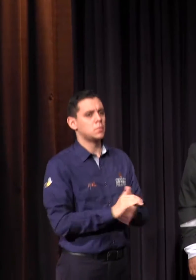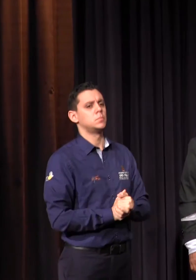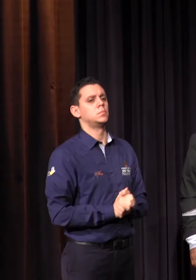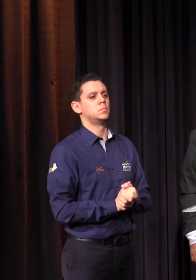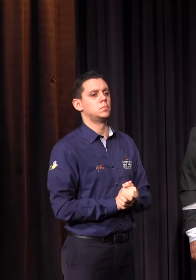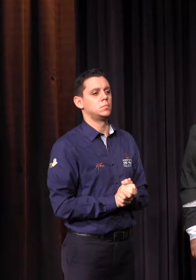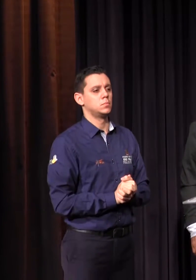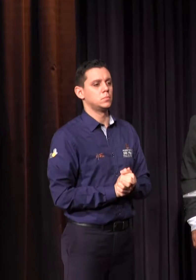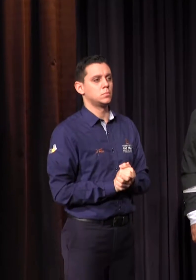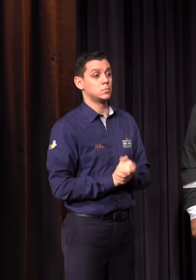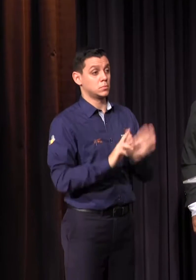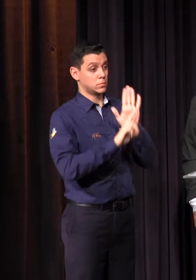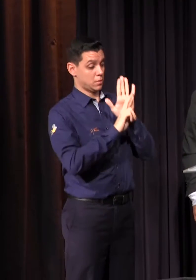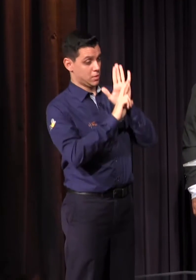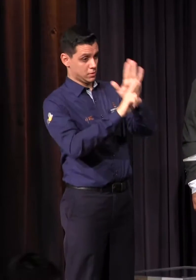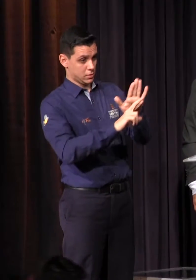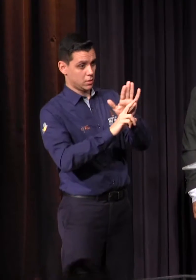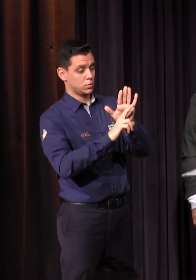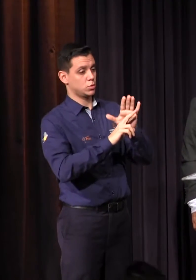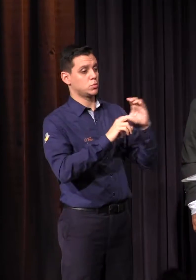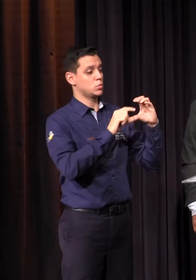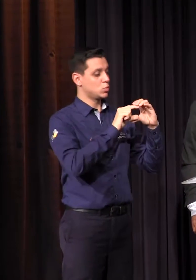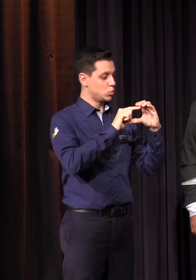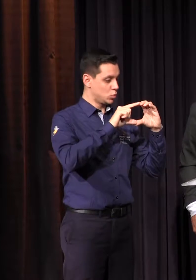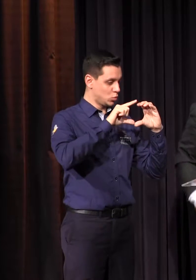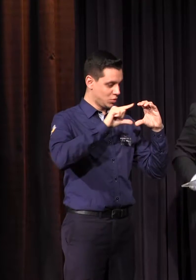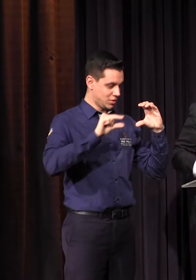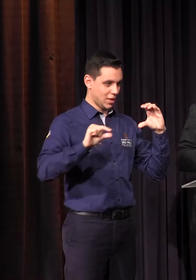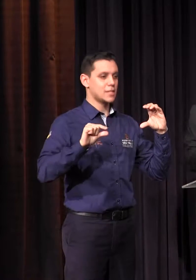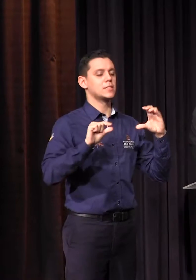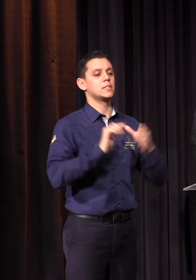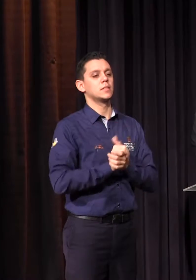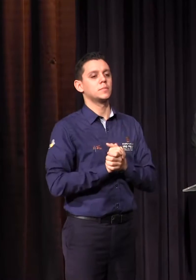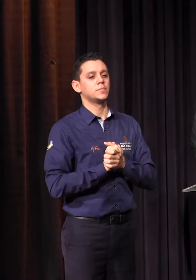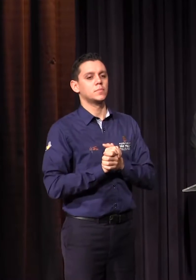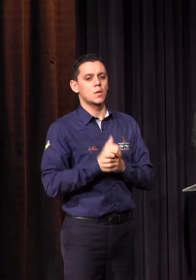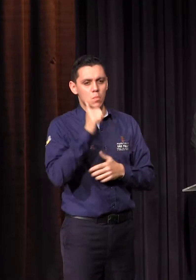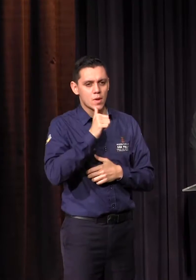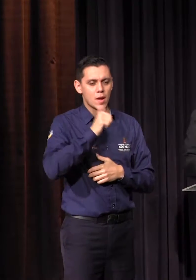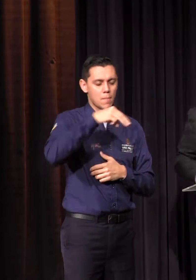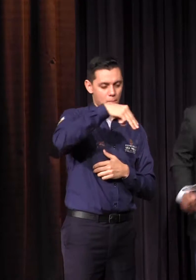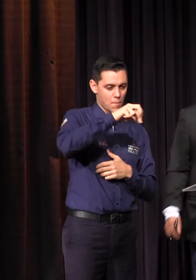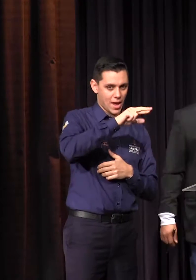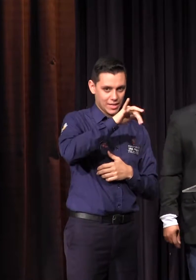a representante do cresce a senhora maria josé lima dias